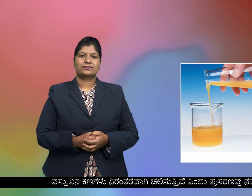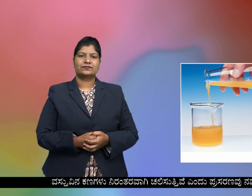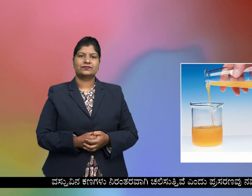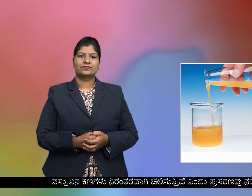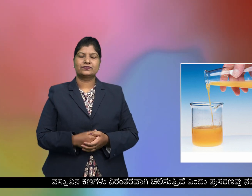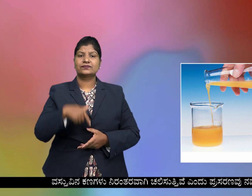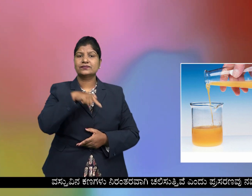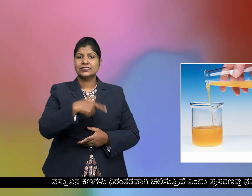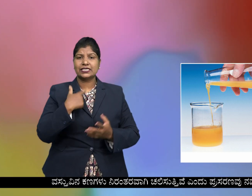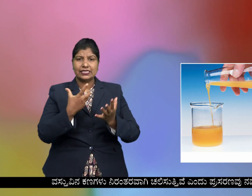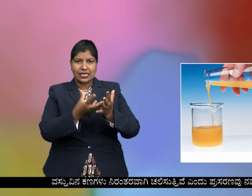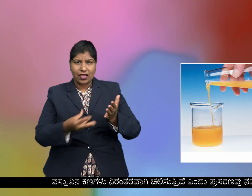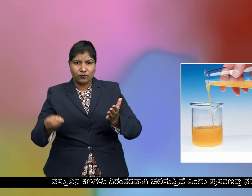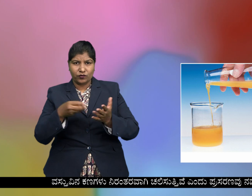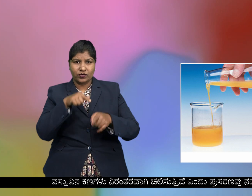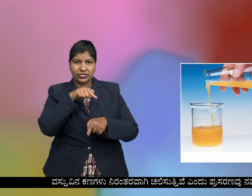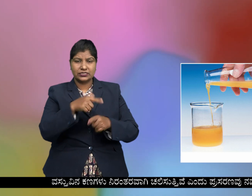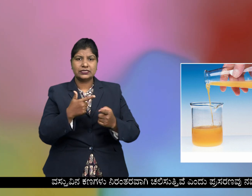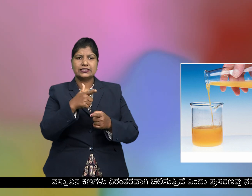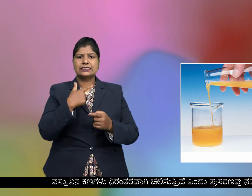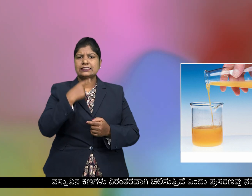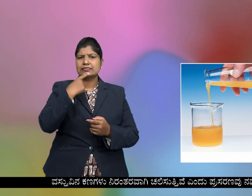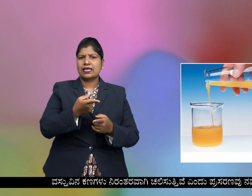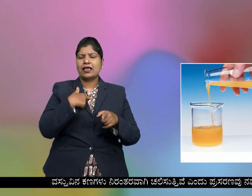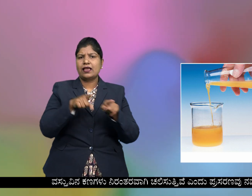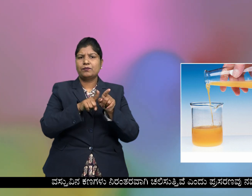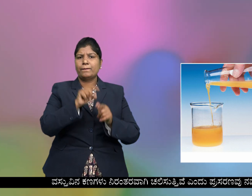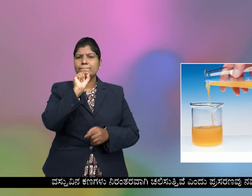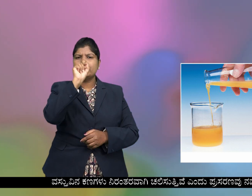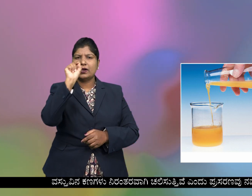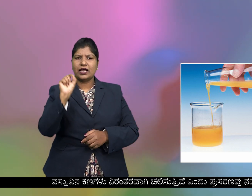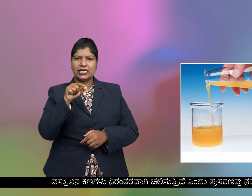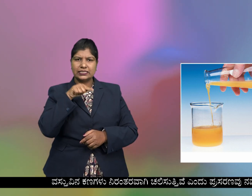ವಸ್ತುವಿನ ಕಣಗಳು ನಿರಂತರವಾಗಿ ಚಲಿಸುತ್ತಿವೆ ಎಂದು ಪ್ರಸರಣವು ನಮಗೆ ಹೇಳುತ್ತದೆ.